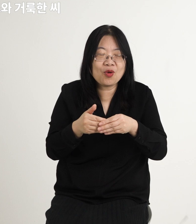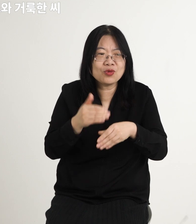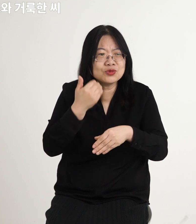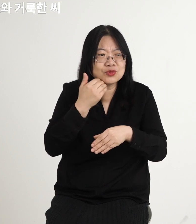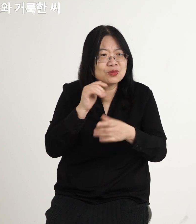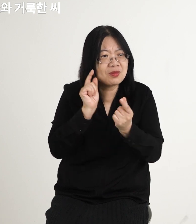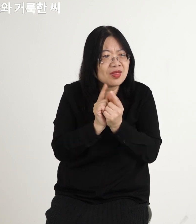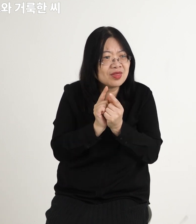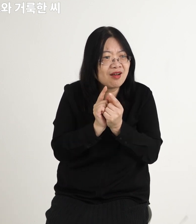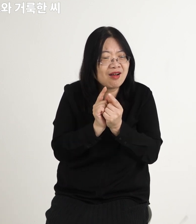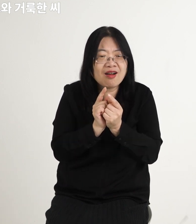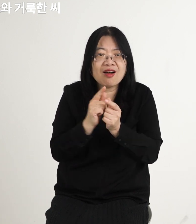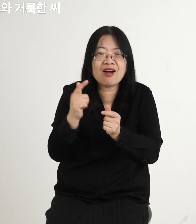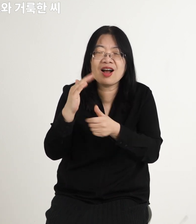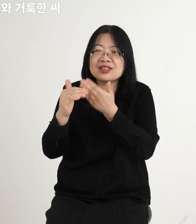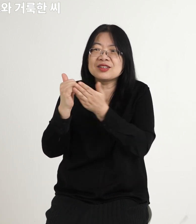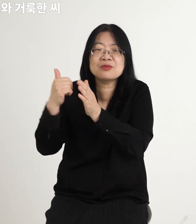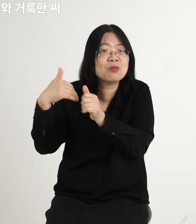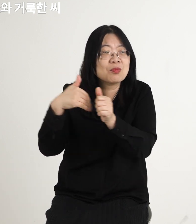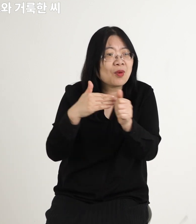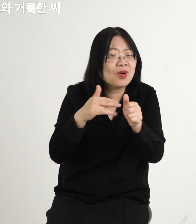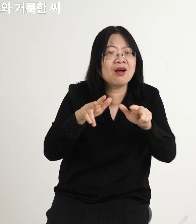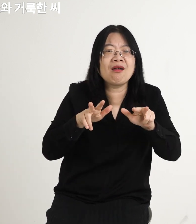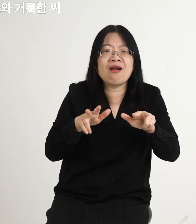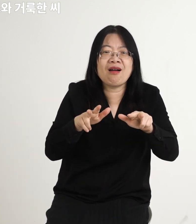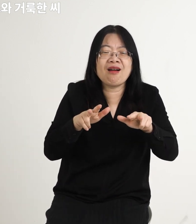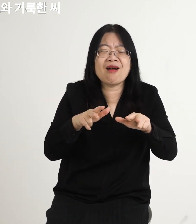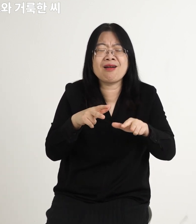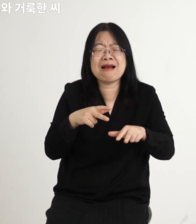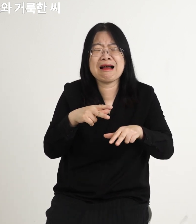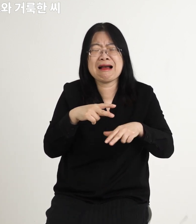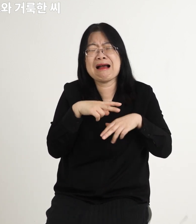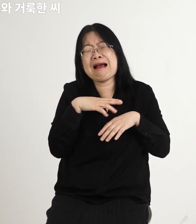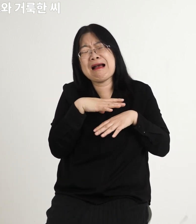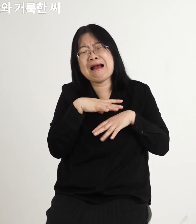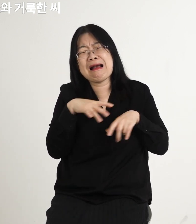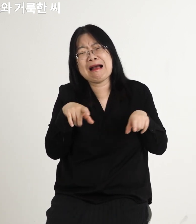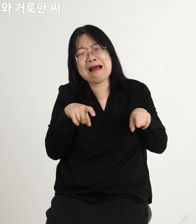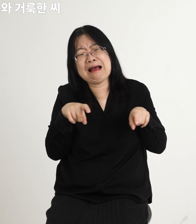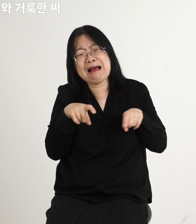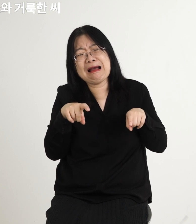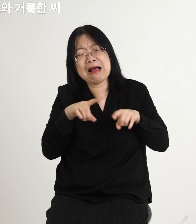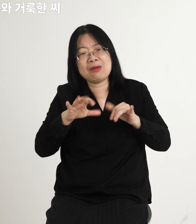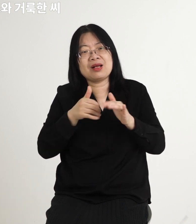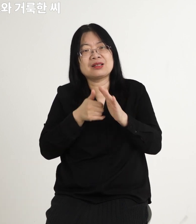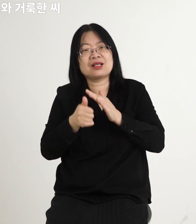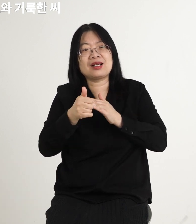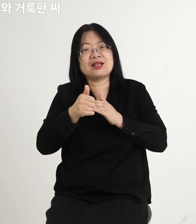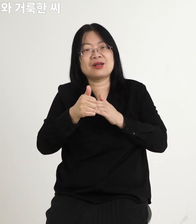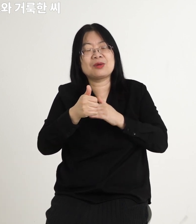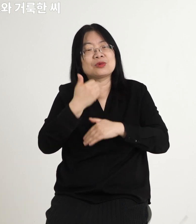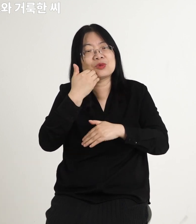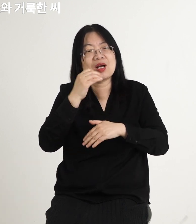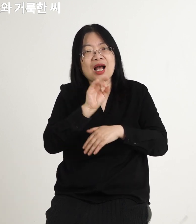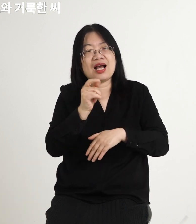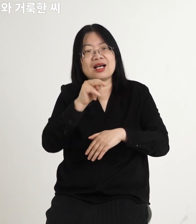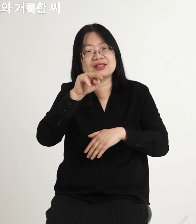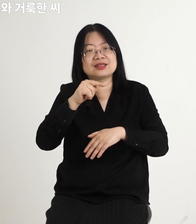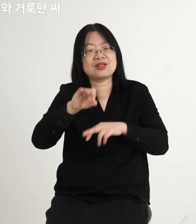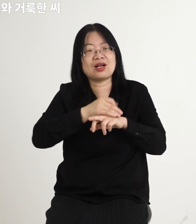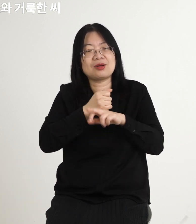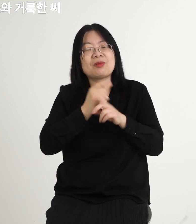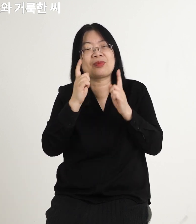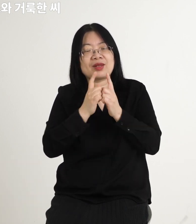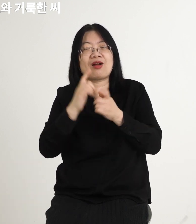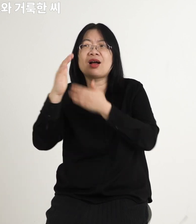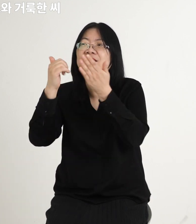보내어지냐 하면 그 지금 잔뜩 공포감에 자리 잡고 있는 백성의 대표격인 아스 왕을 만나러